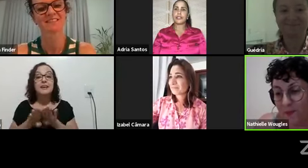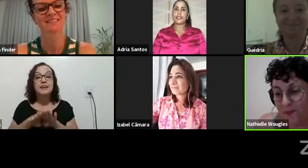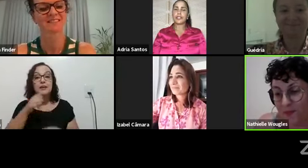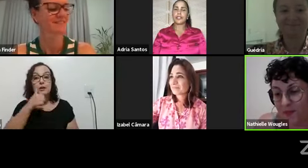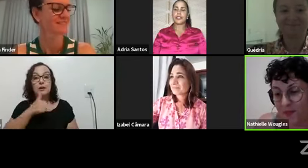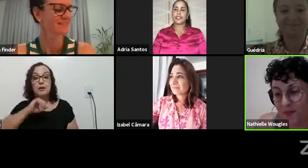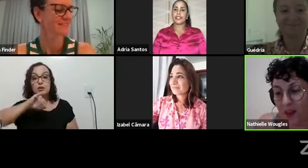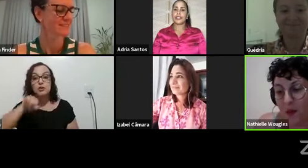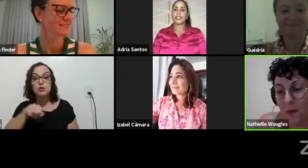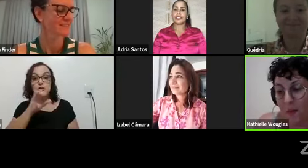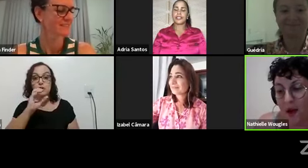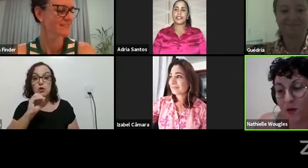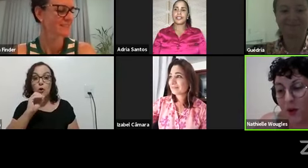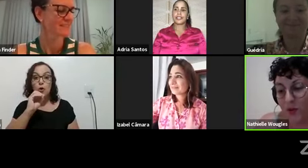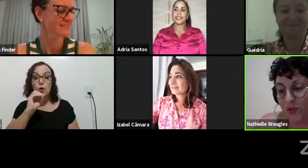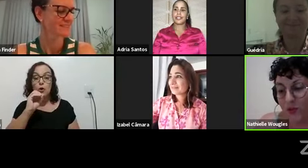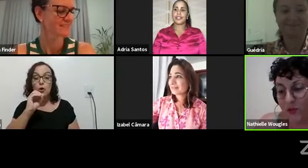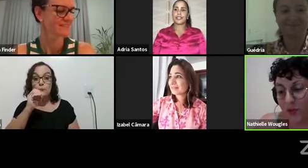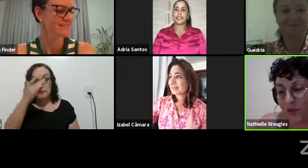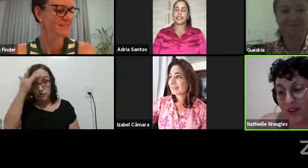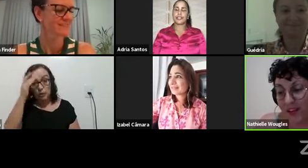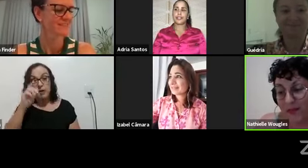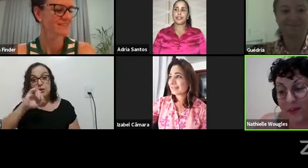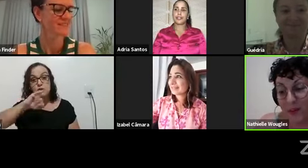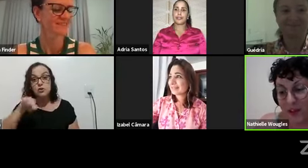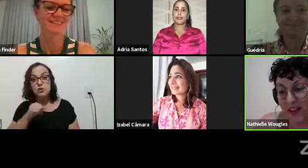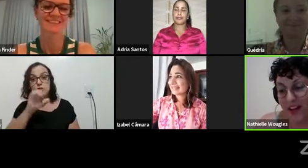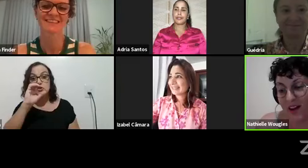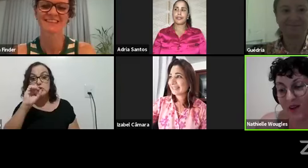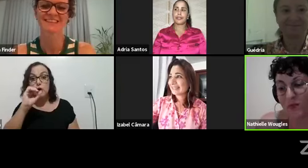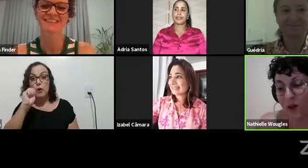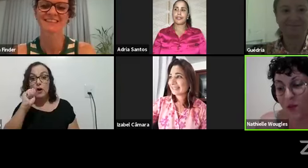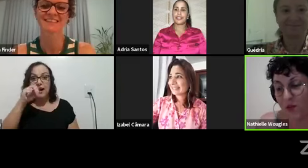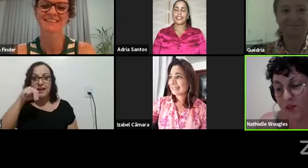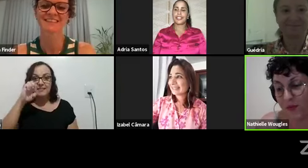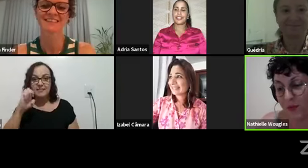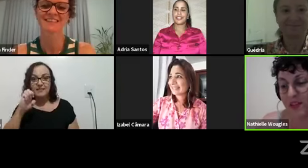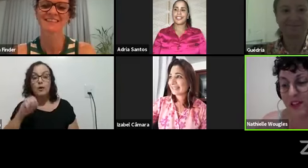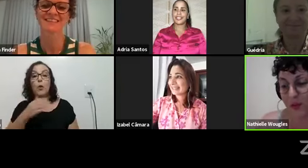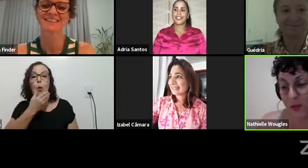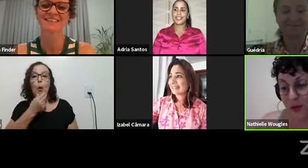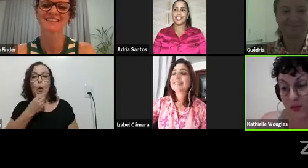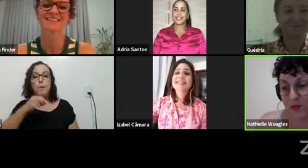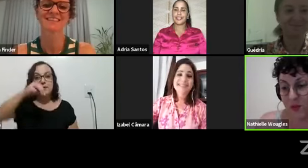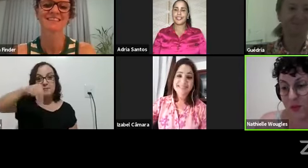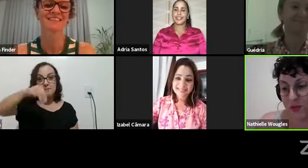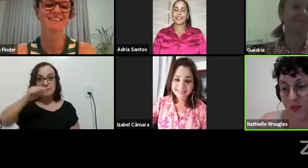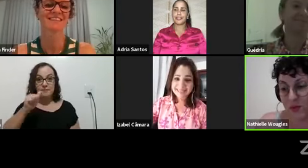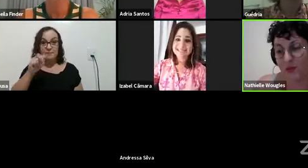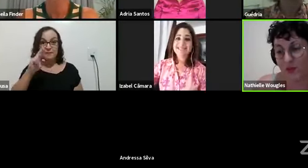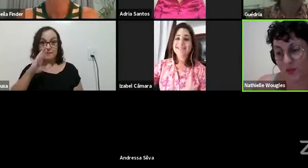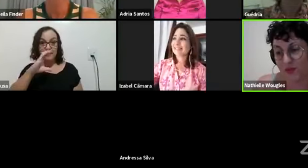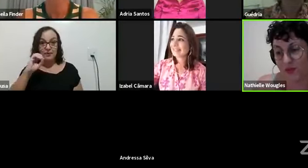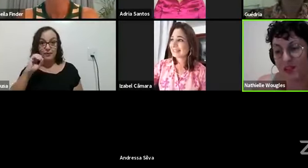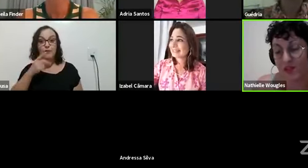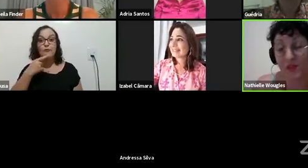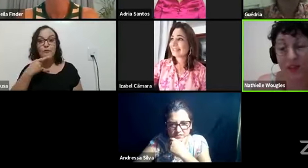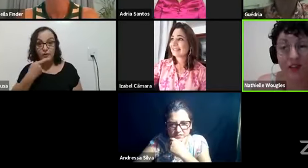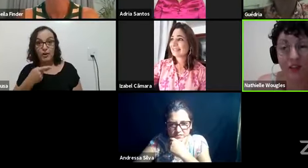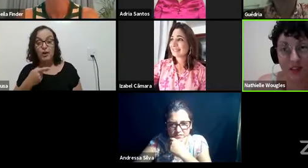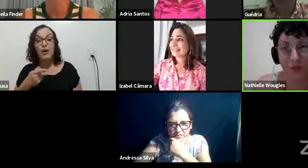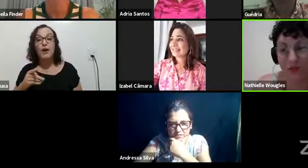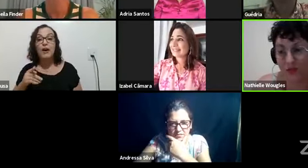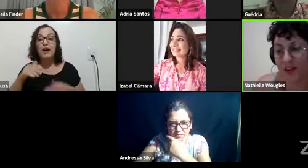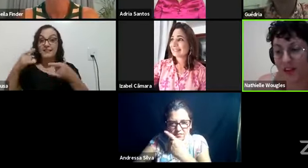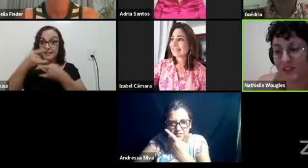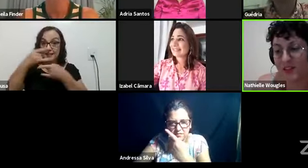Correia, Marco Antônio falou que a live está bem legal, está com muita informação, inclusão de pessoas com deficiência